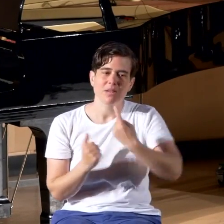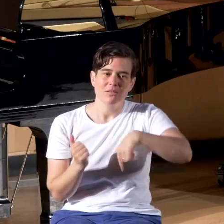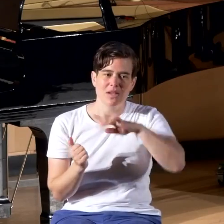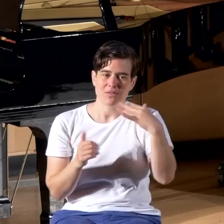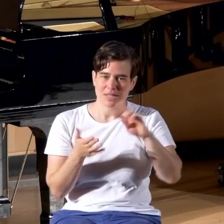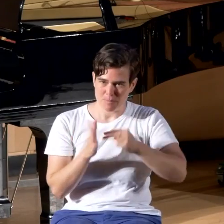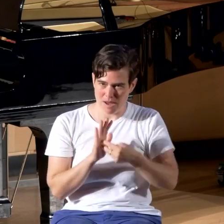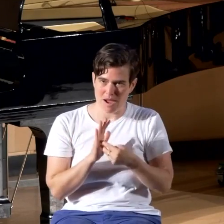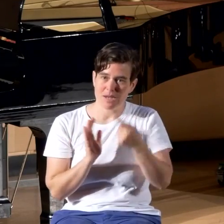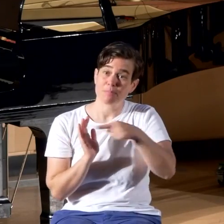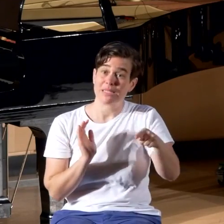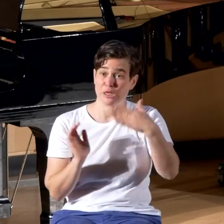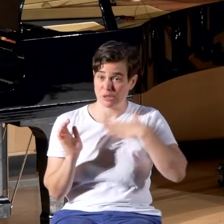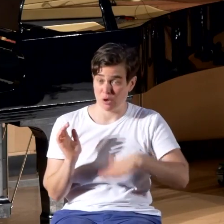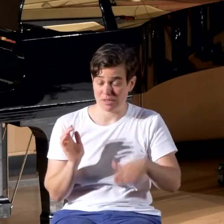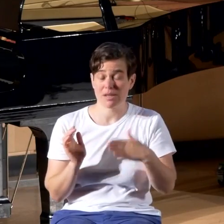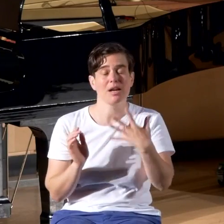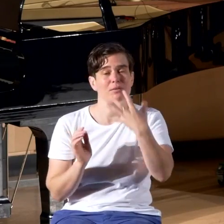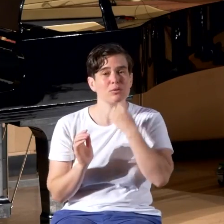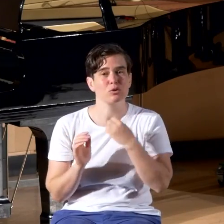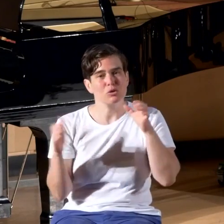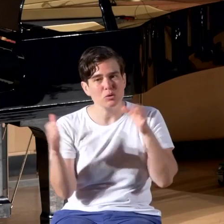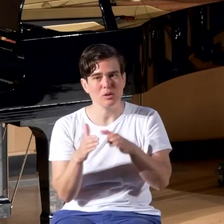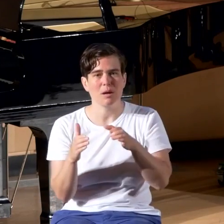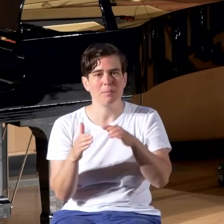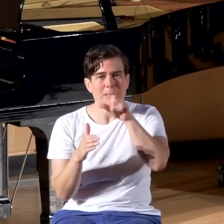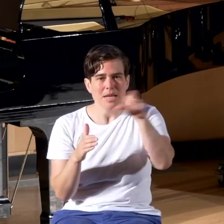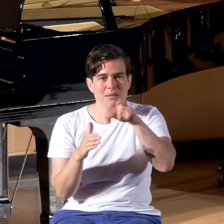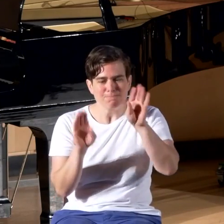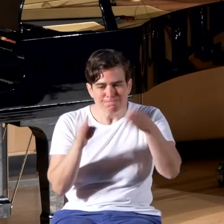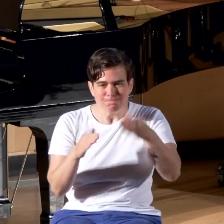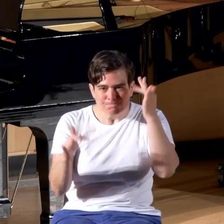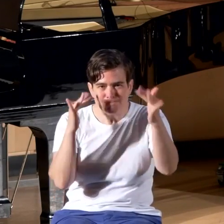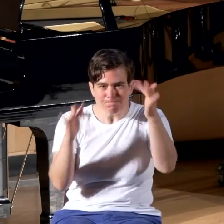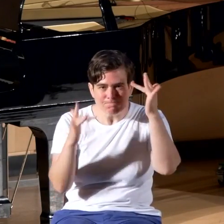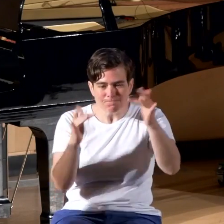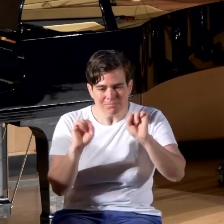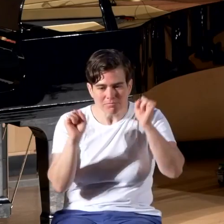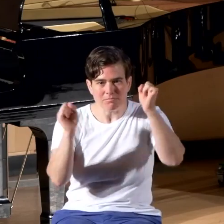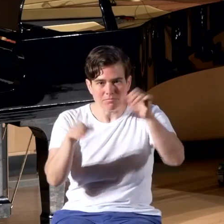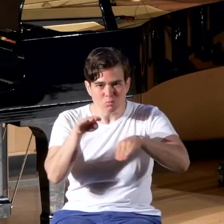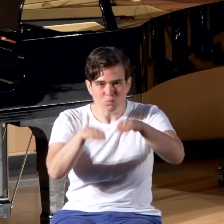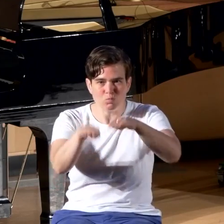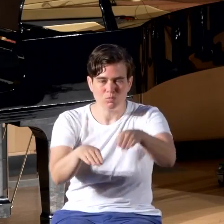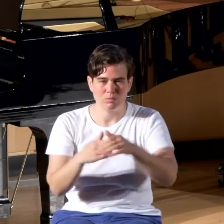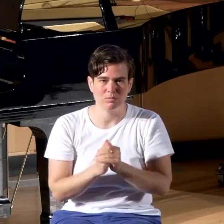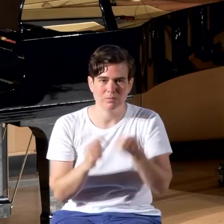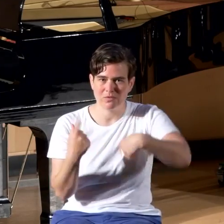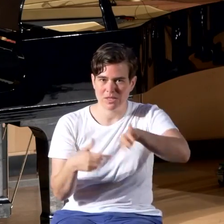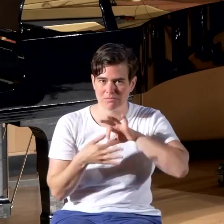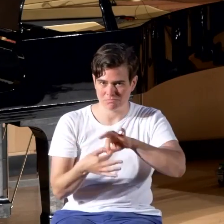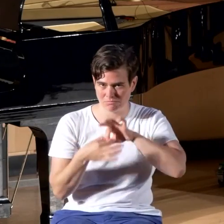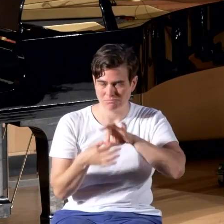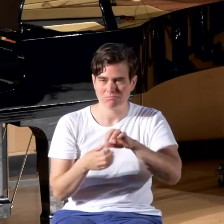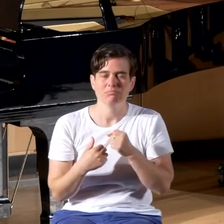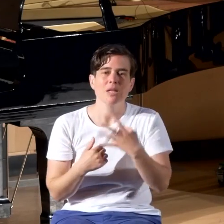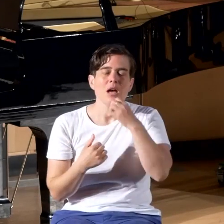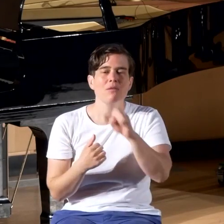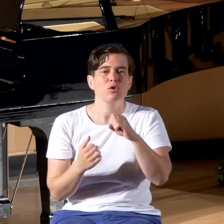Bis Sonntag wollen wir gemeinsam intensiv an Themen arbeiten, die uns betreffen. Wir wollen Zeichen setzen